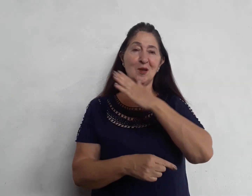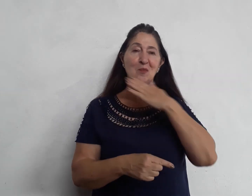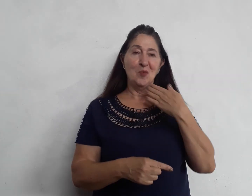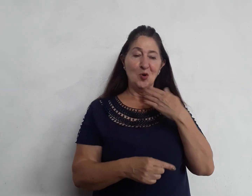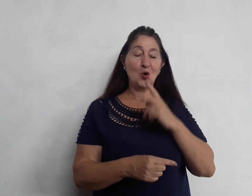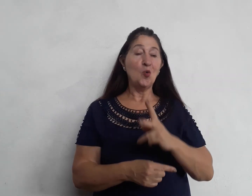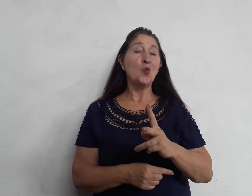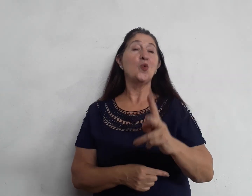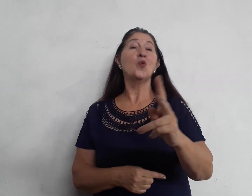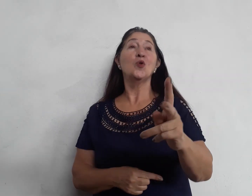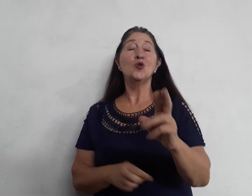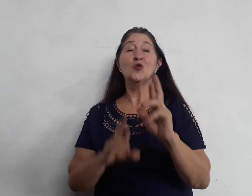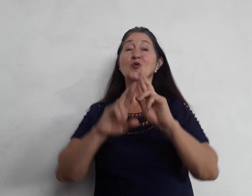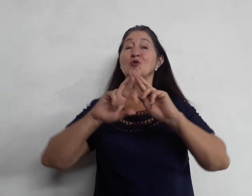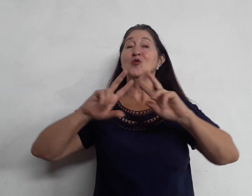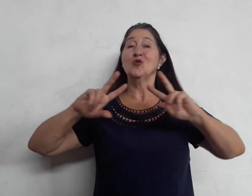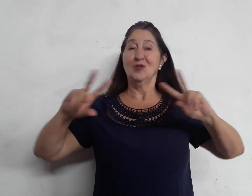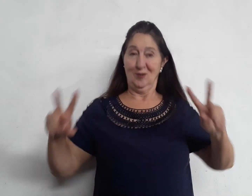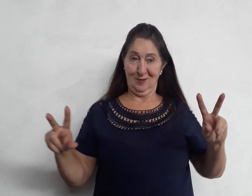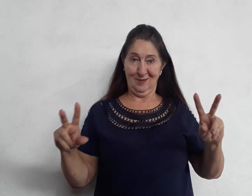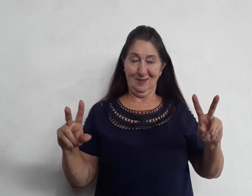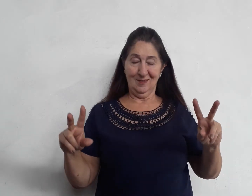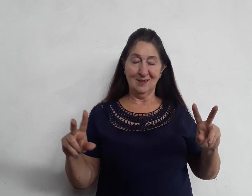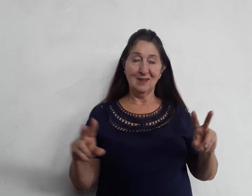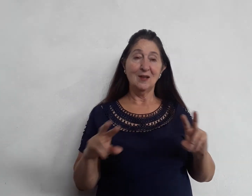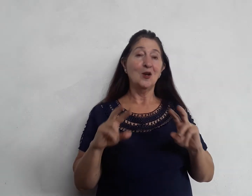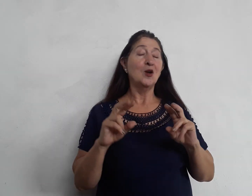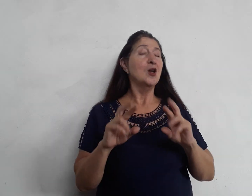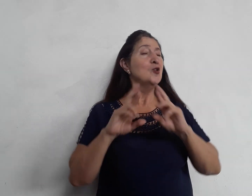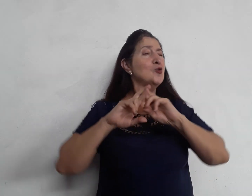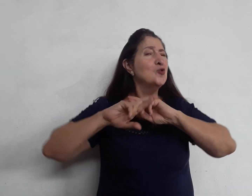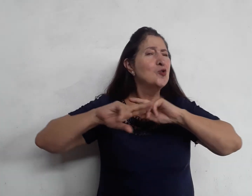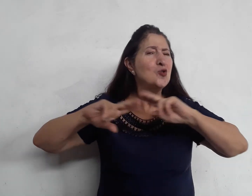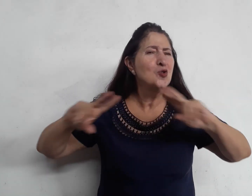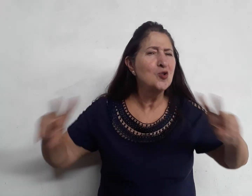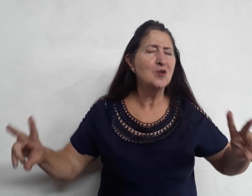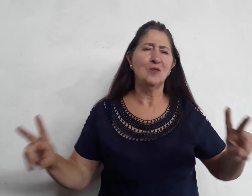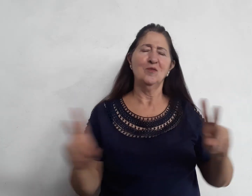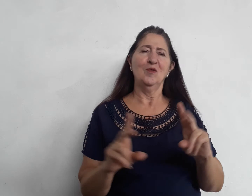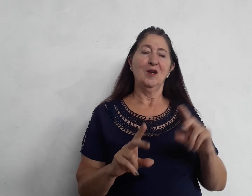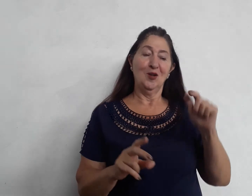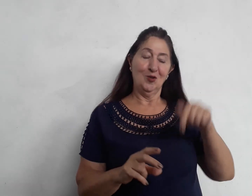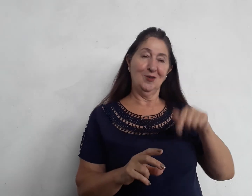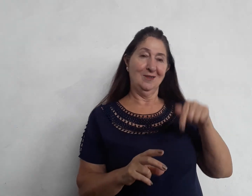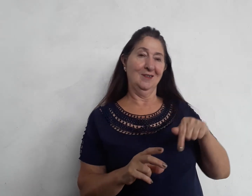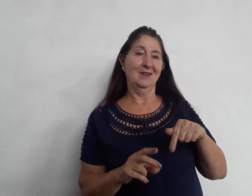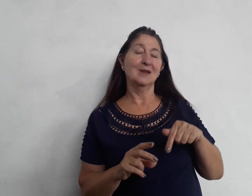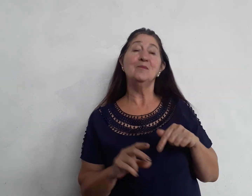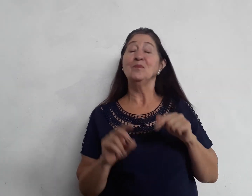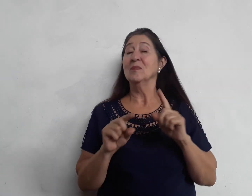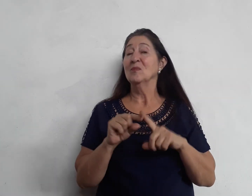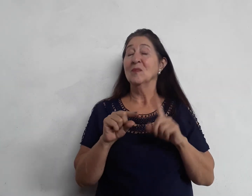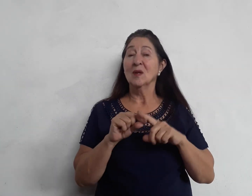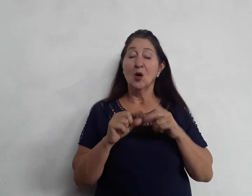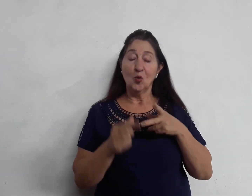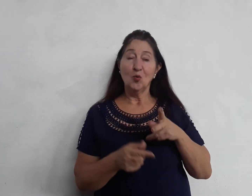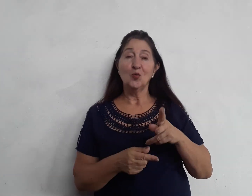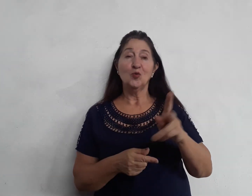De modo diferente. De modo totalmente diferente, mas continua. Portanto, saibamos